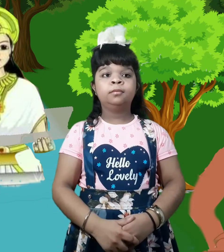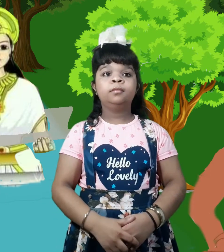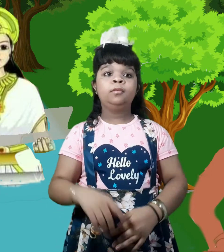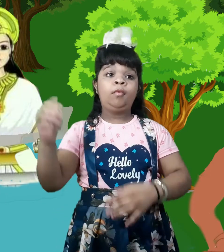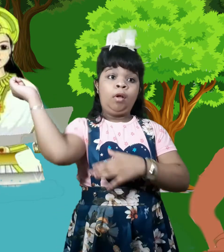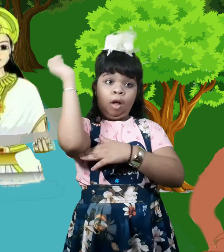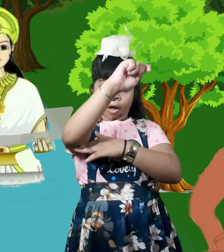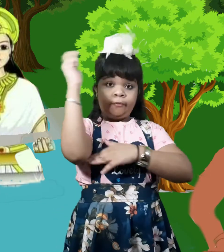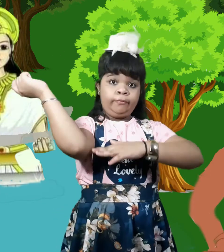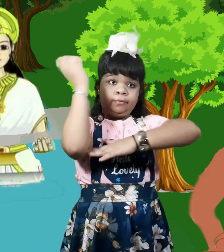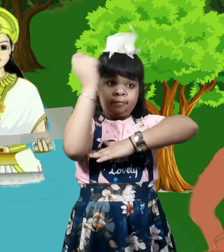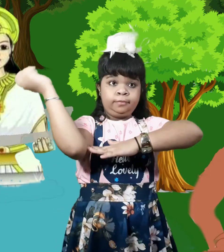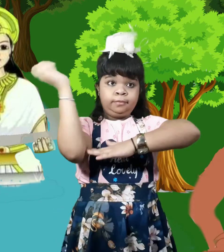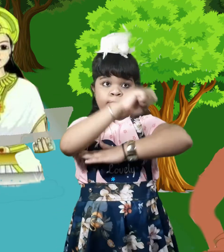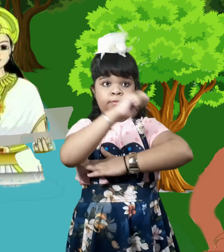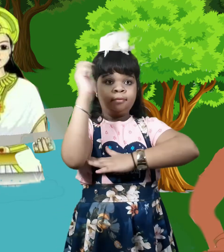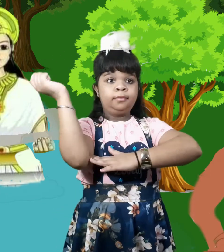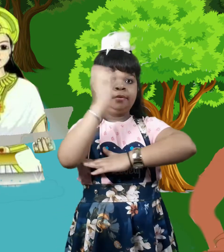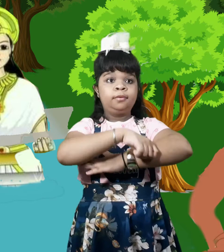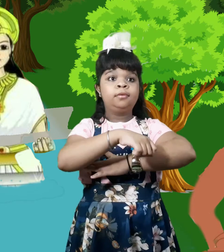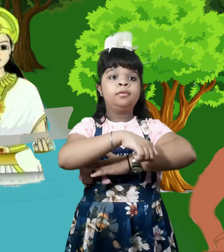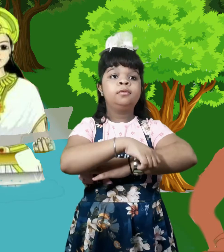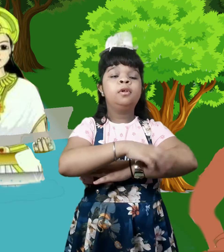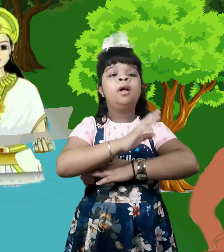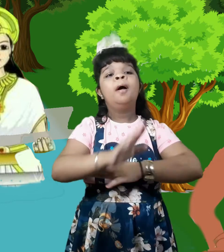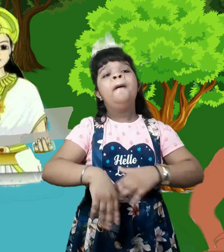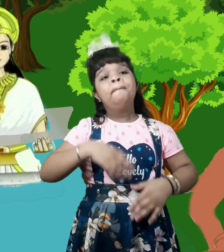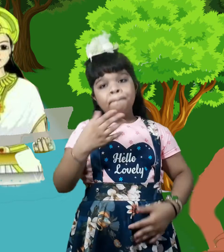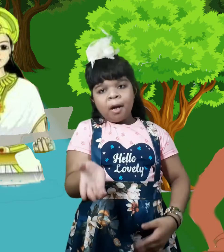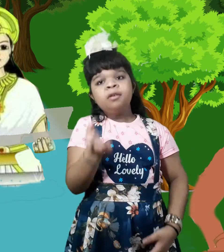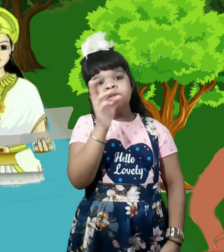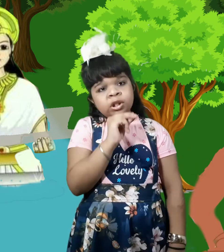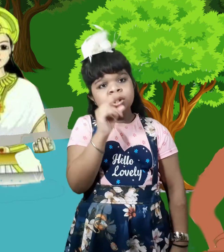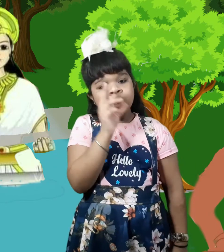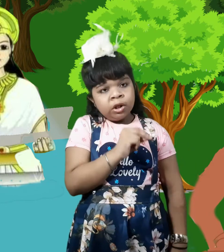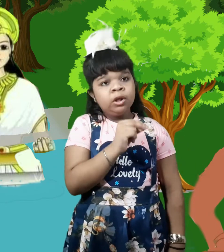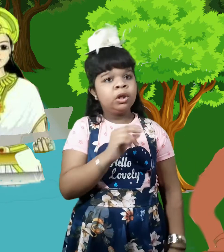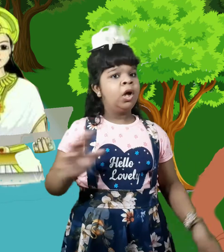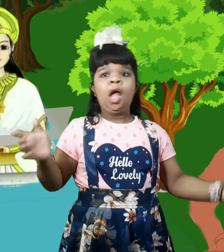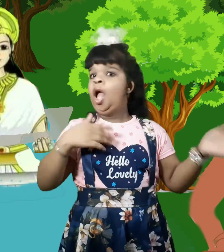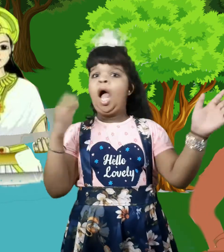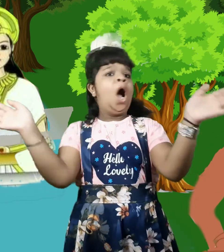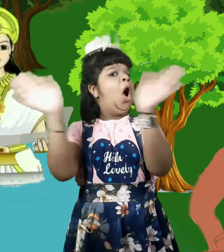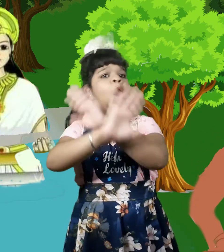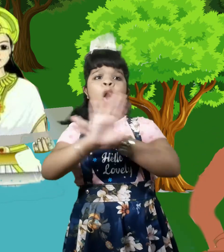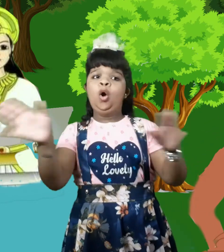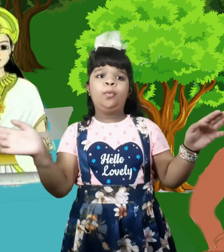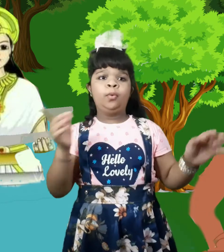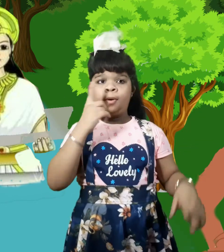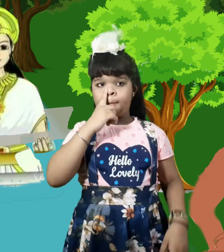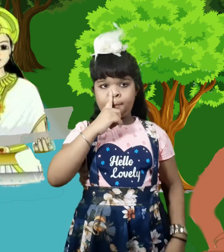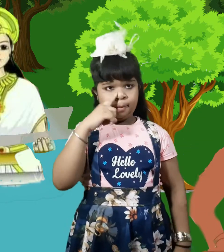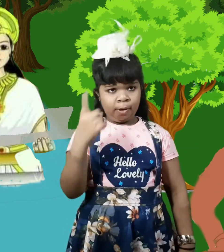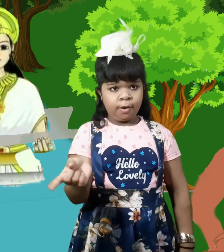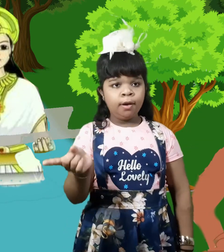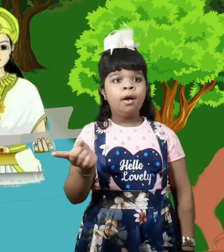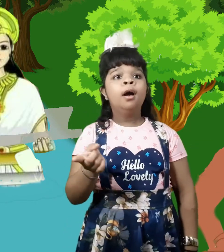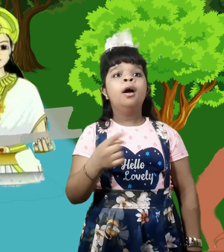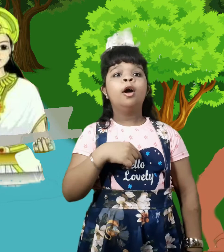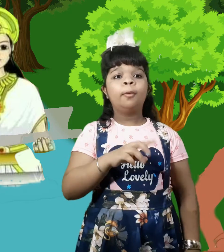लकड़हारा फिर से कहा, नहीं नहीं माँ, यह मेरी